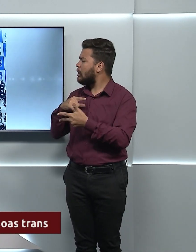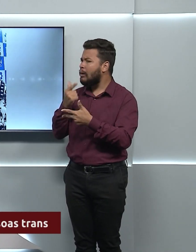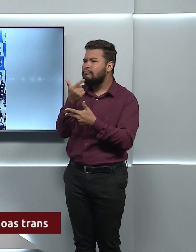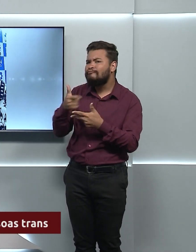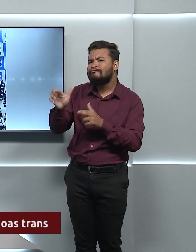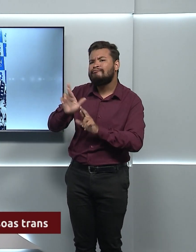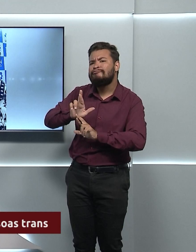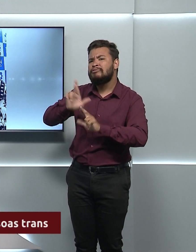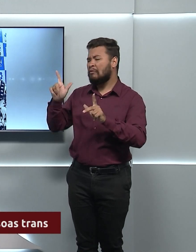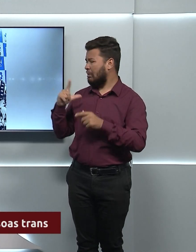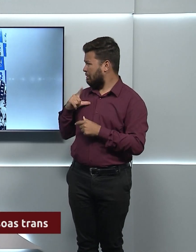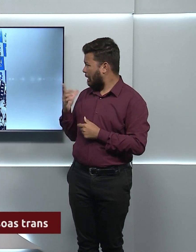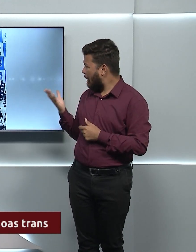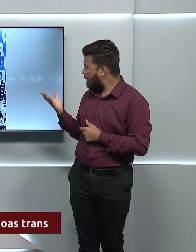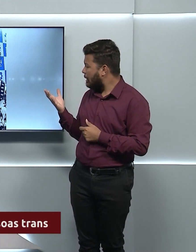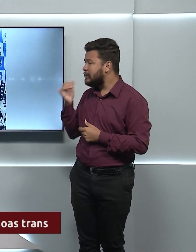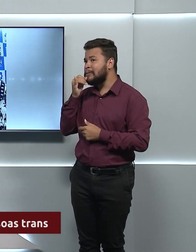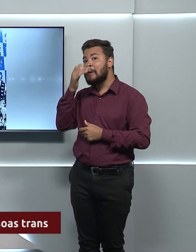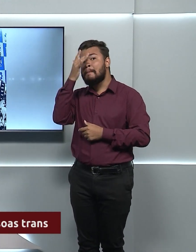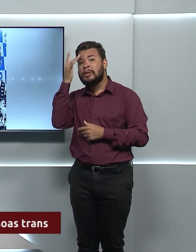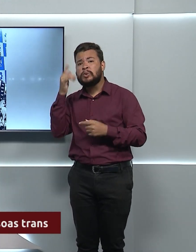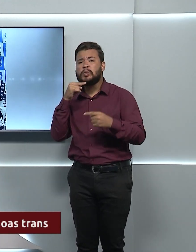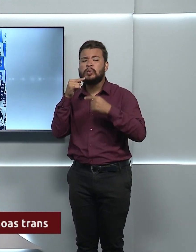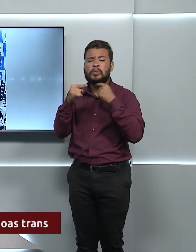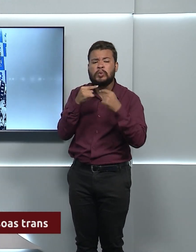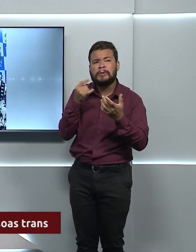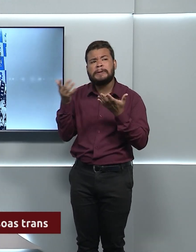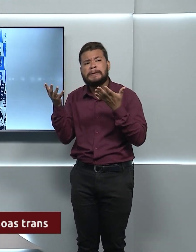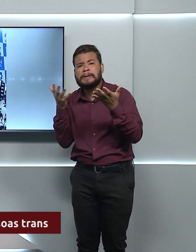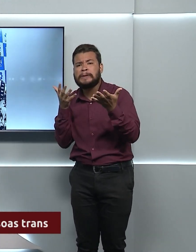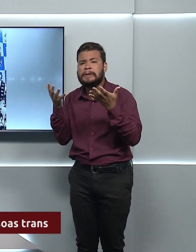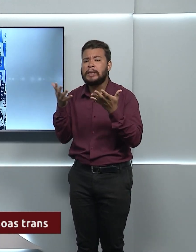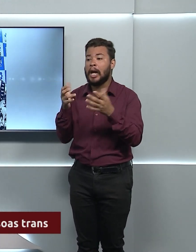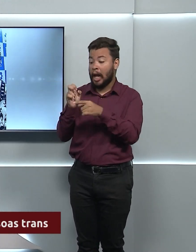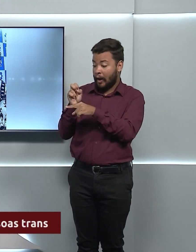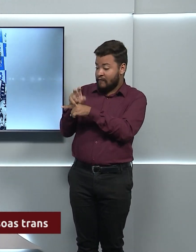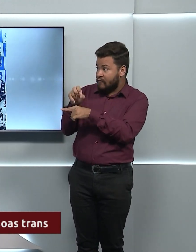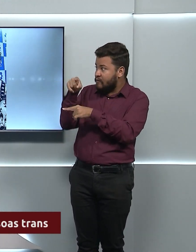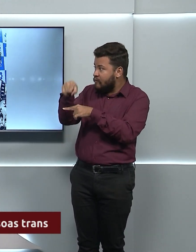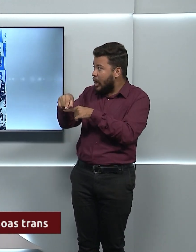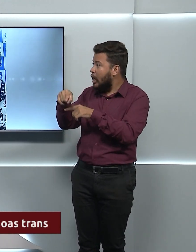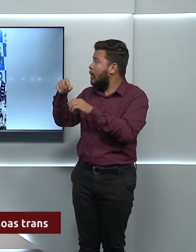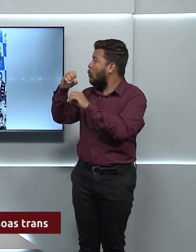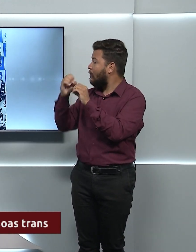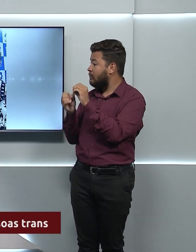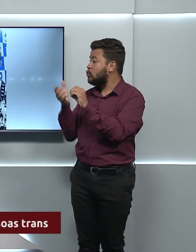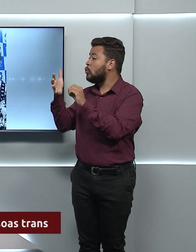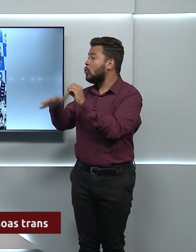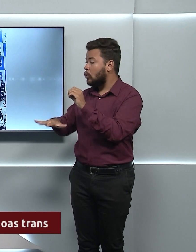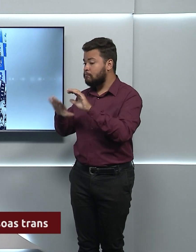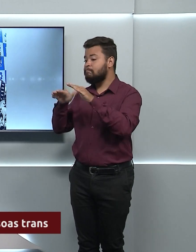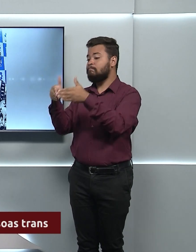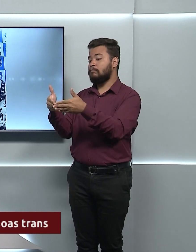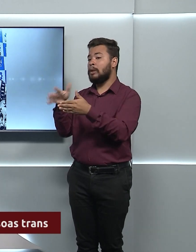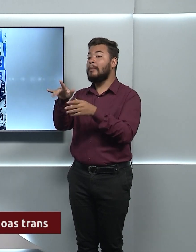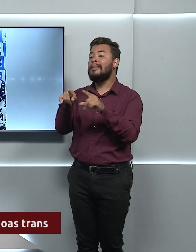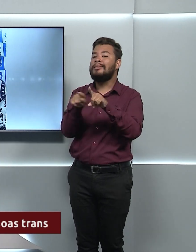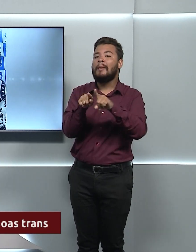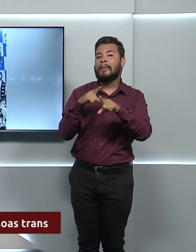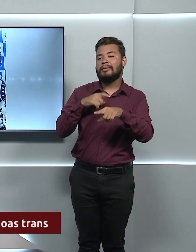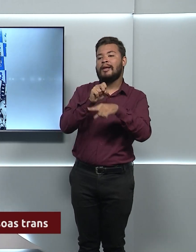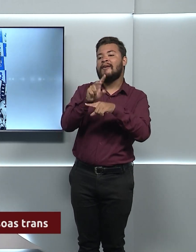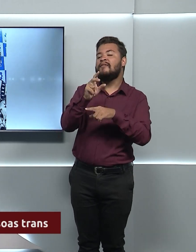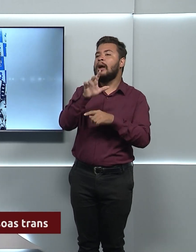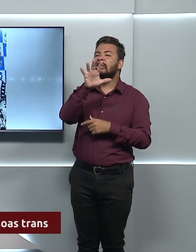fiquem com muita dúvida, né? Porque além da reserva de vagas do FG Inclui, há também uma reserva de vagas geral